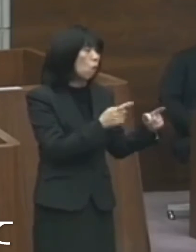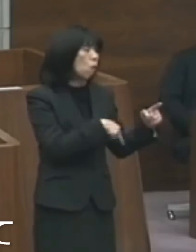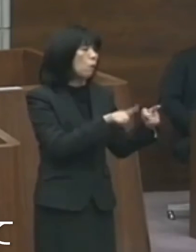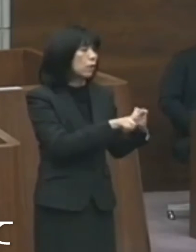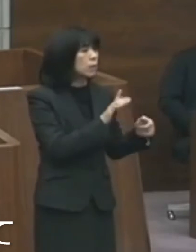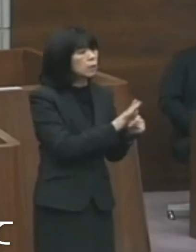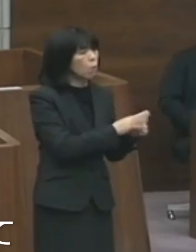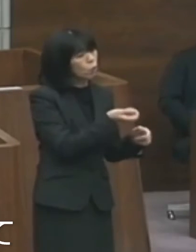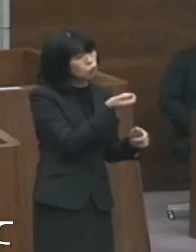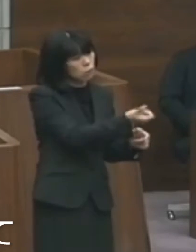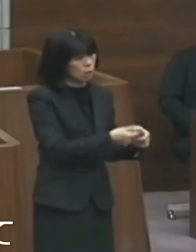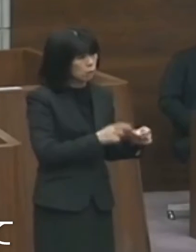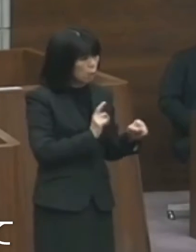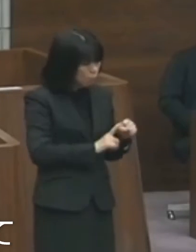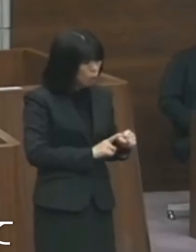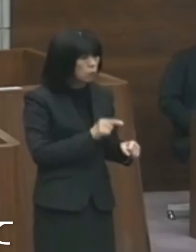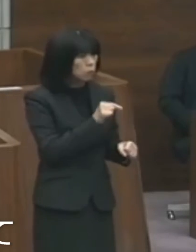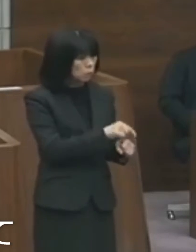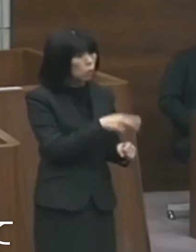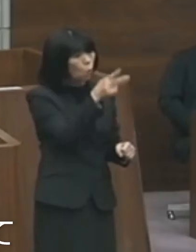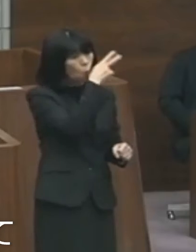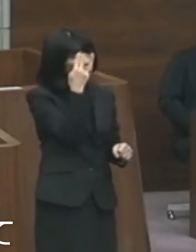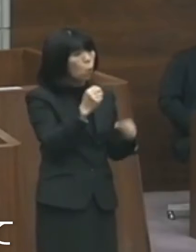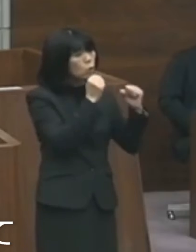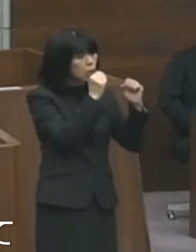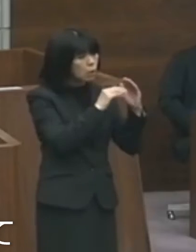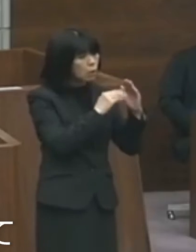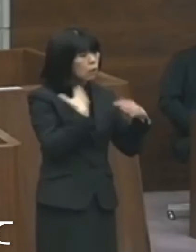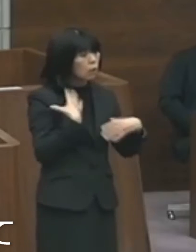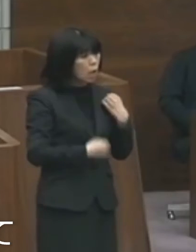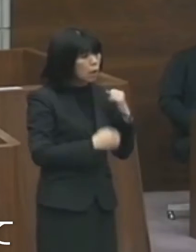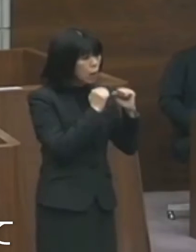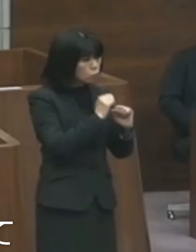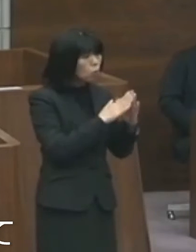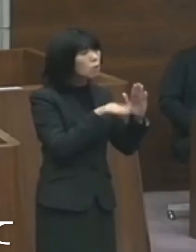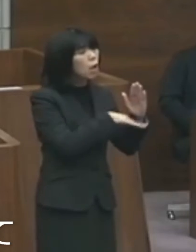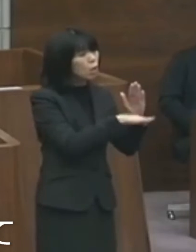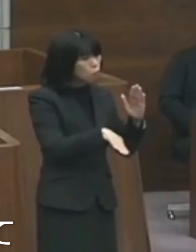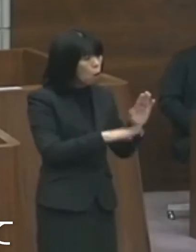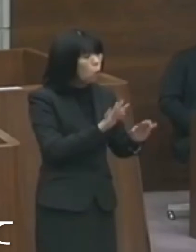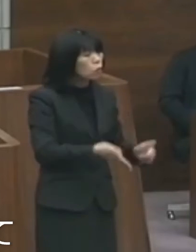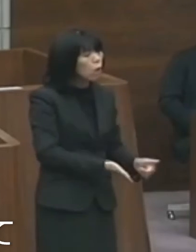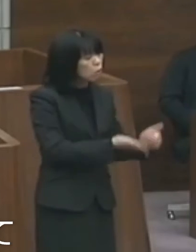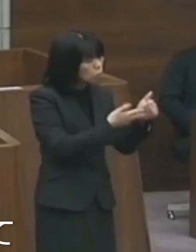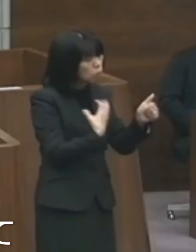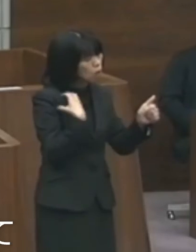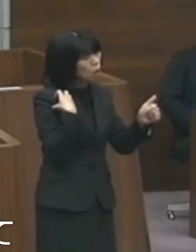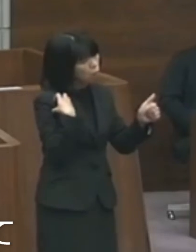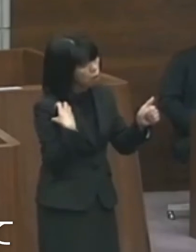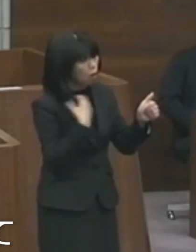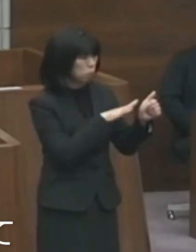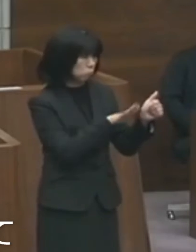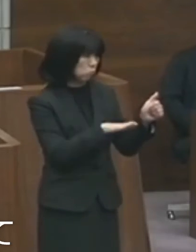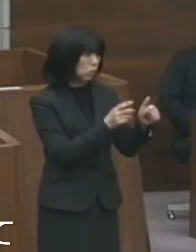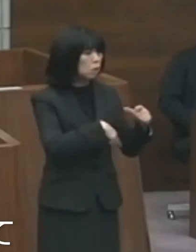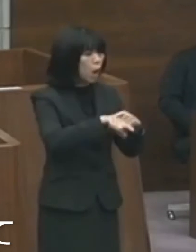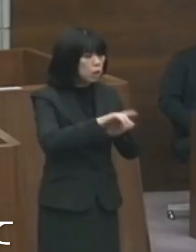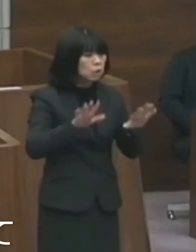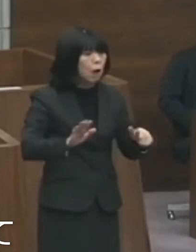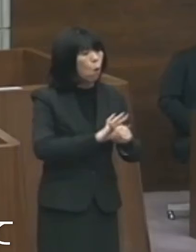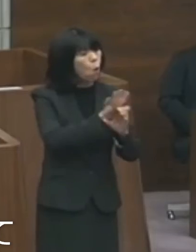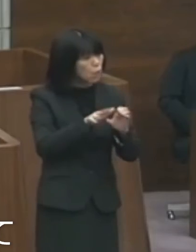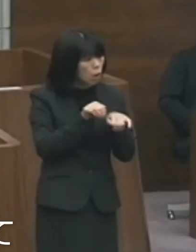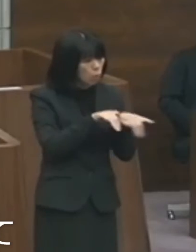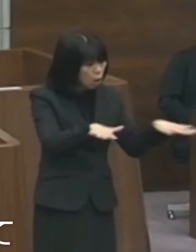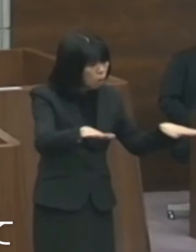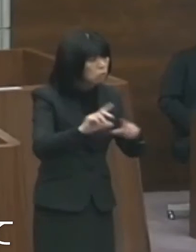少ないため、高校生を持つ家庭では子育てにかかる経済的負担は大きく、さらにコロナ禍にあって